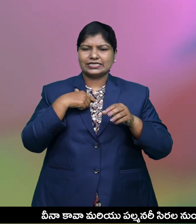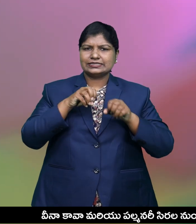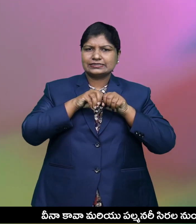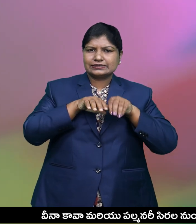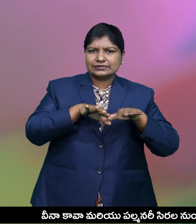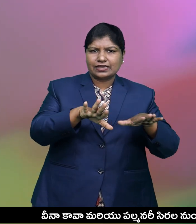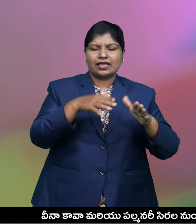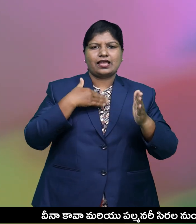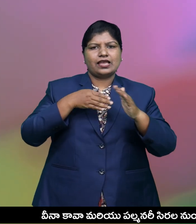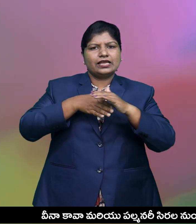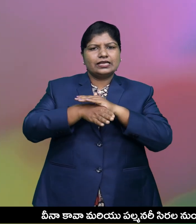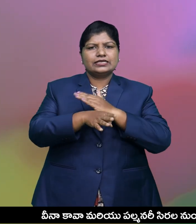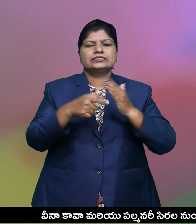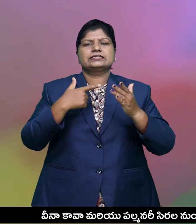ప్రవేశిస్తుంది.